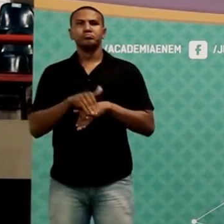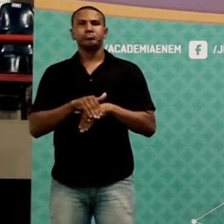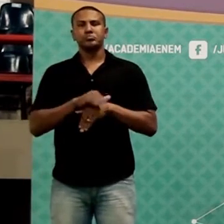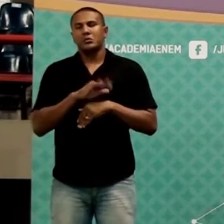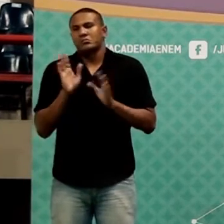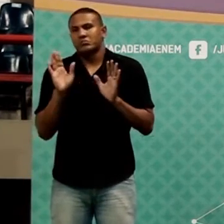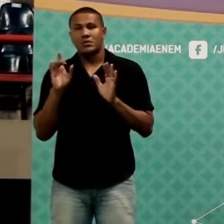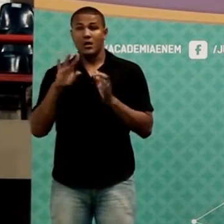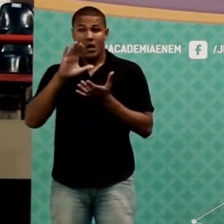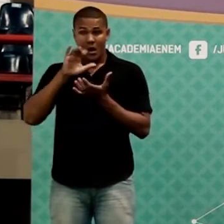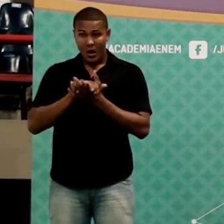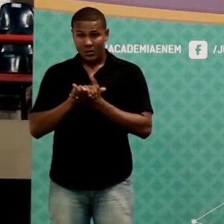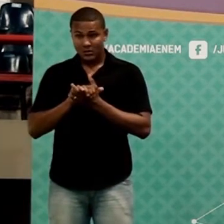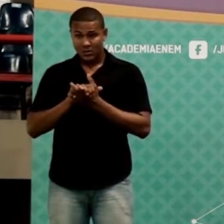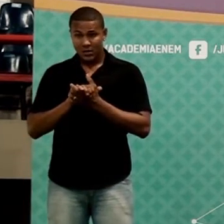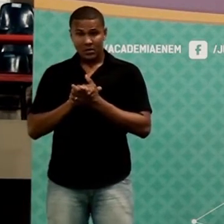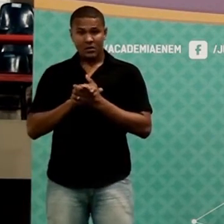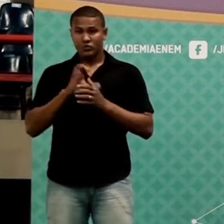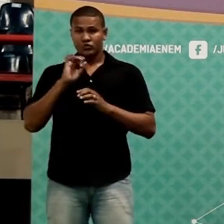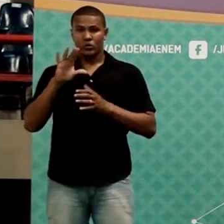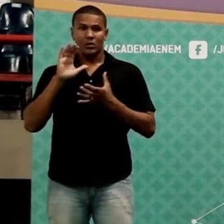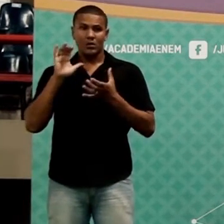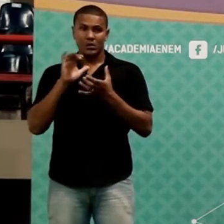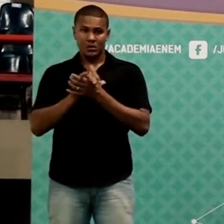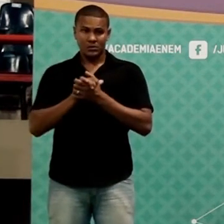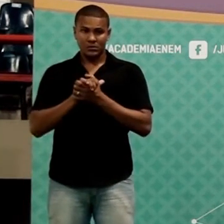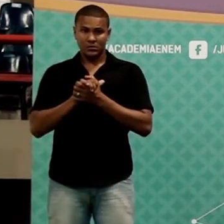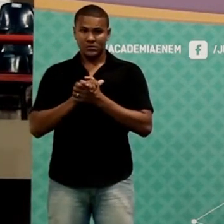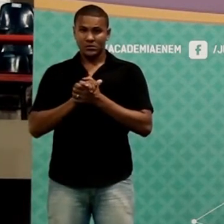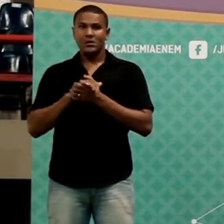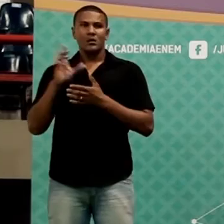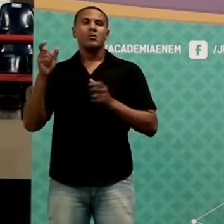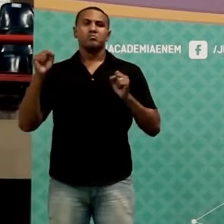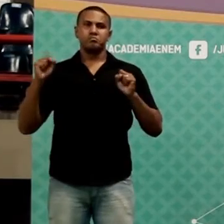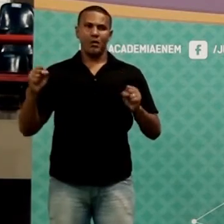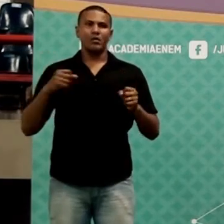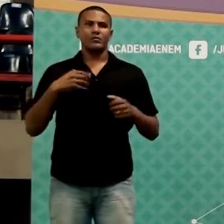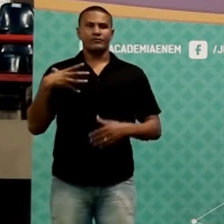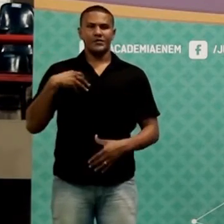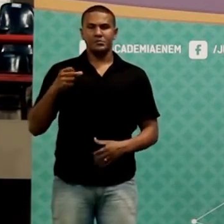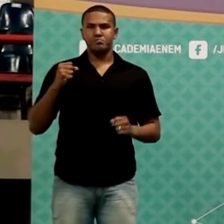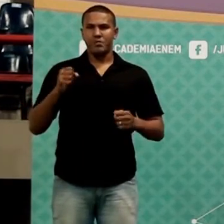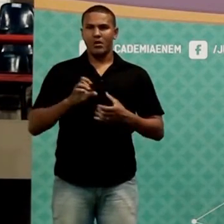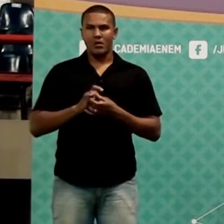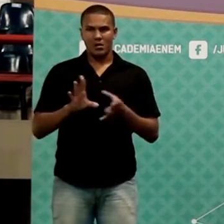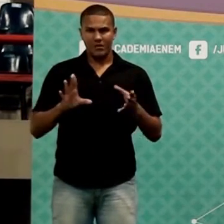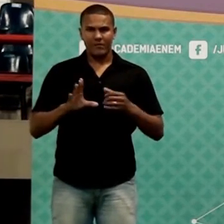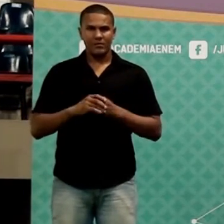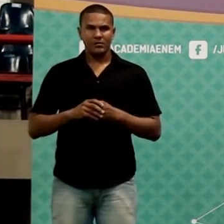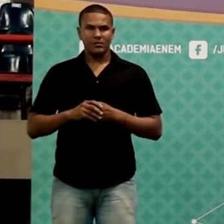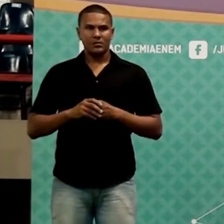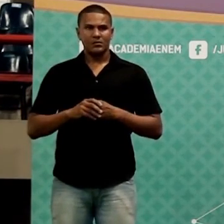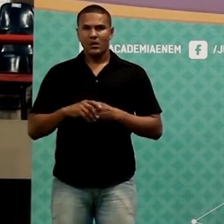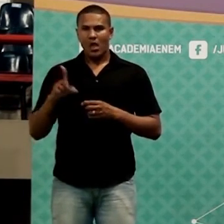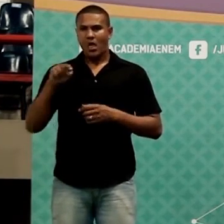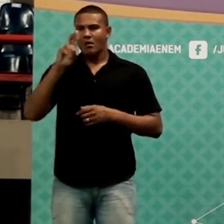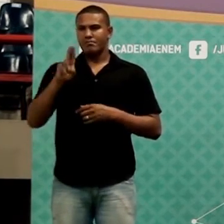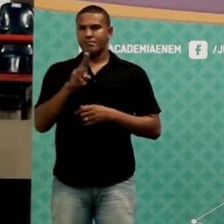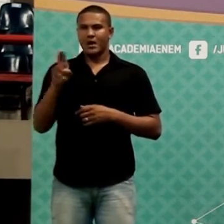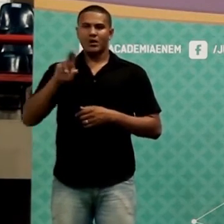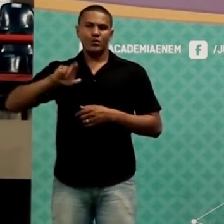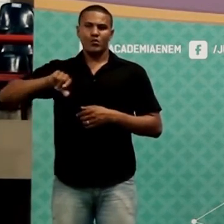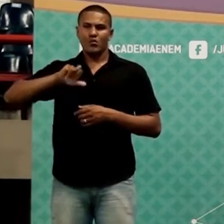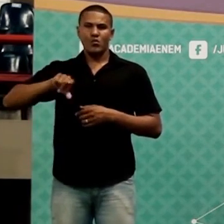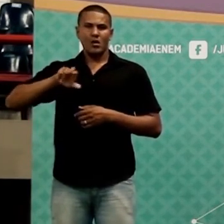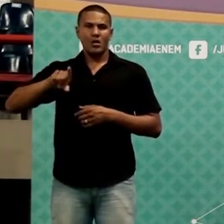até casar. Membros da Igreja Luterana podem ter filhos e casar. Não são padres,